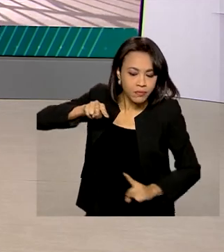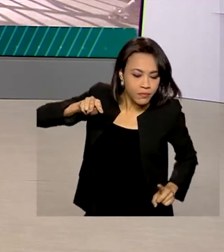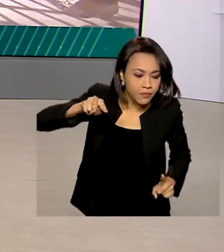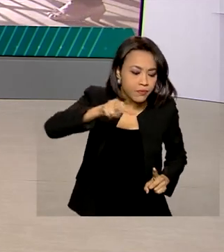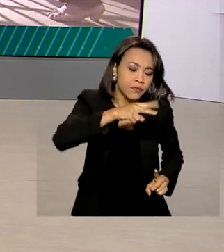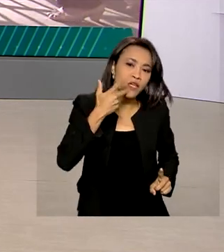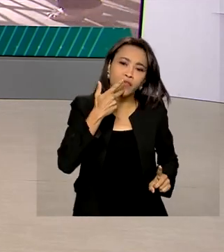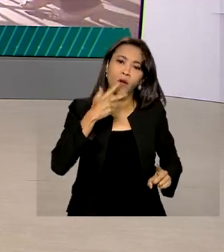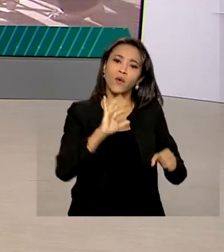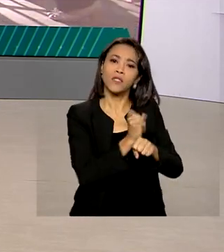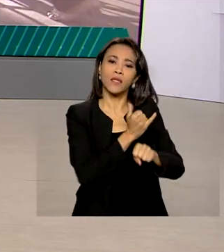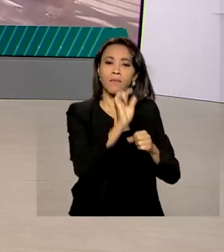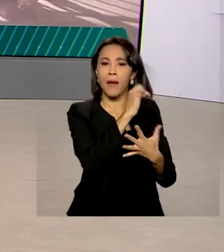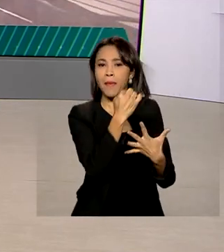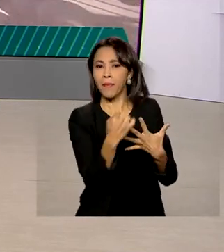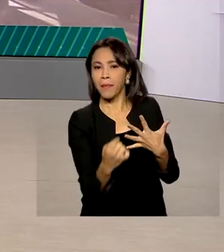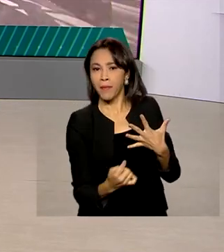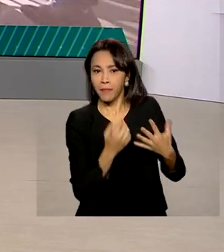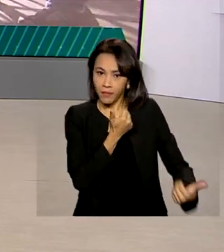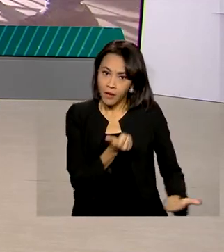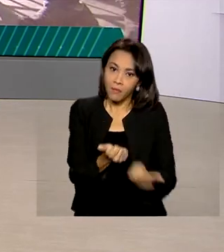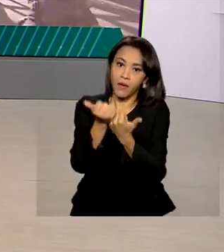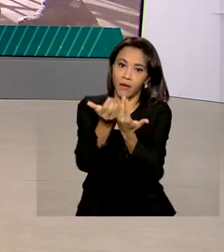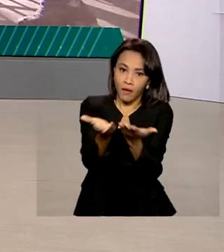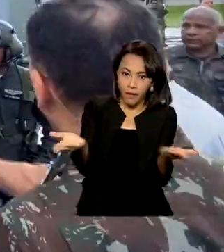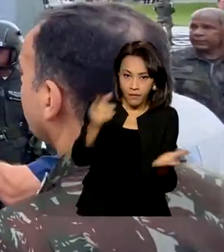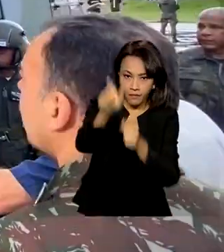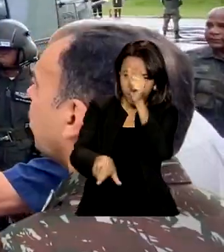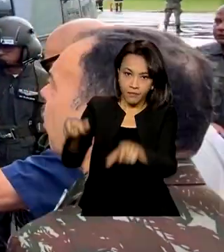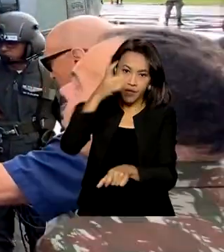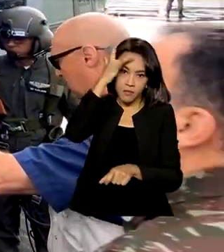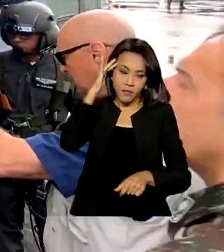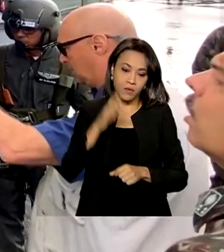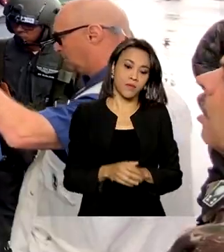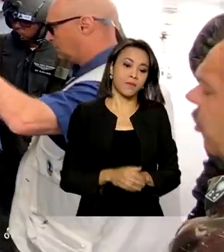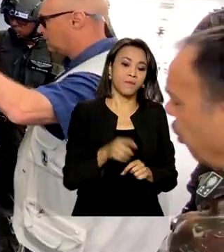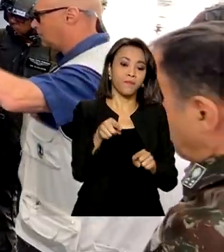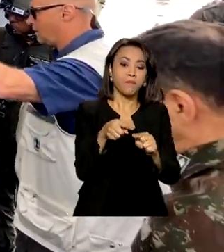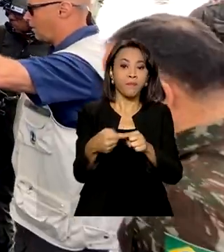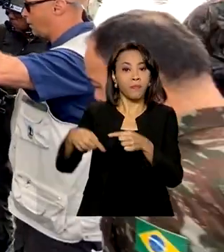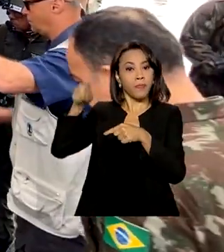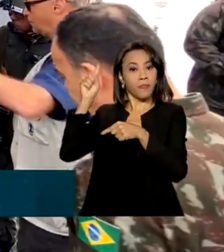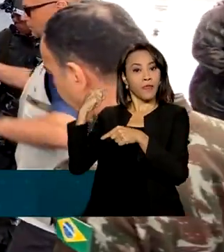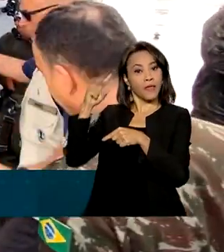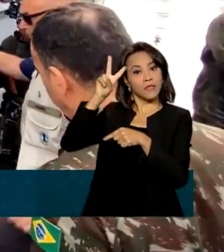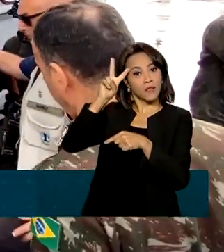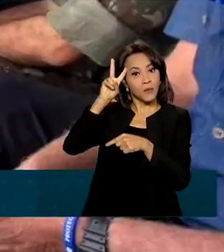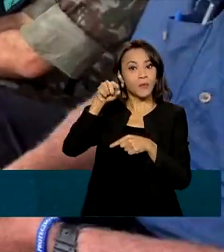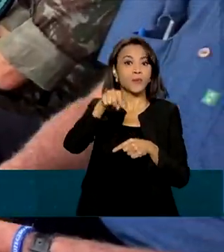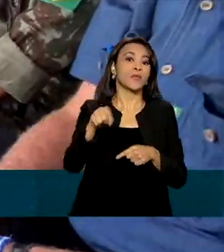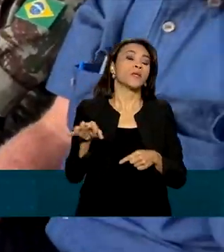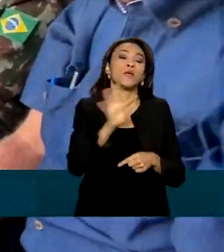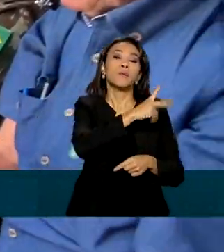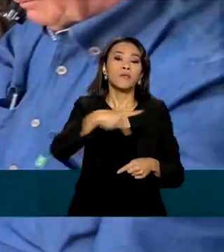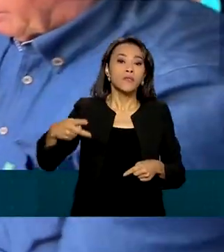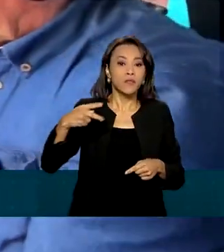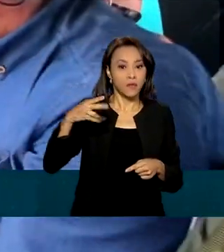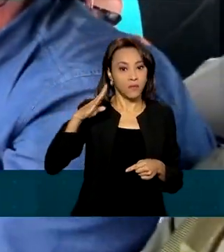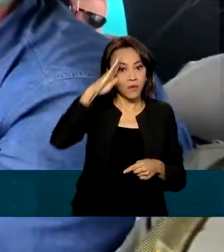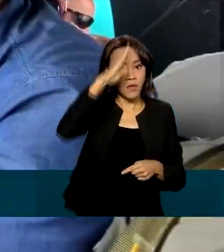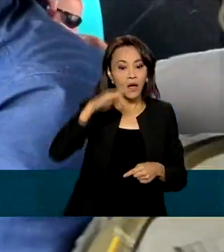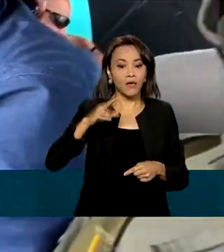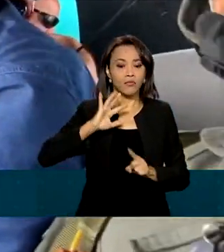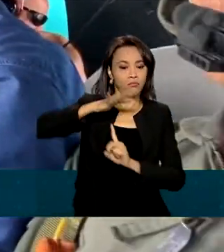série de ações para apoiar a população atingida. Nessa segunda-feira, o presidente Jair Bolsonaro sobrevoou as